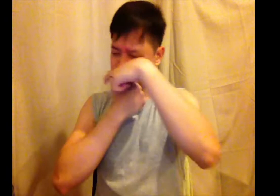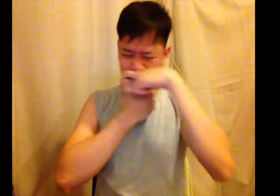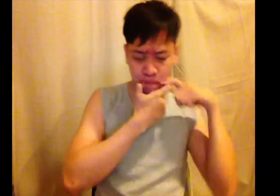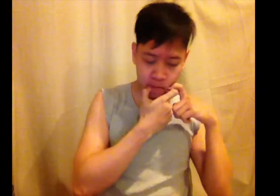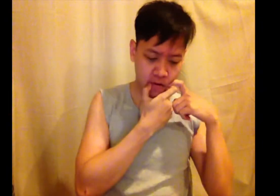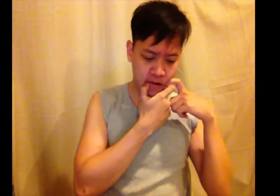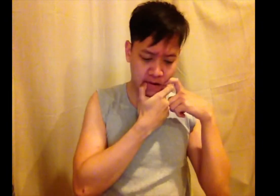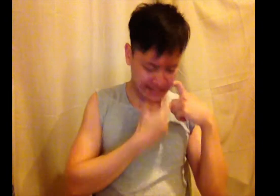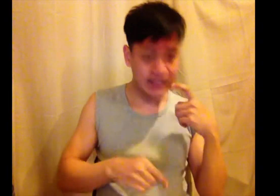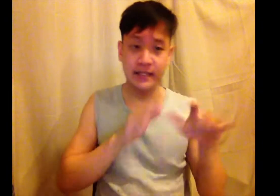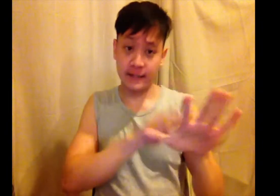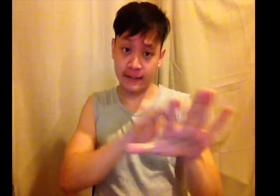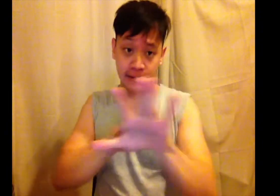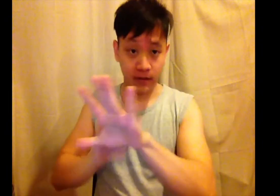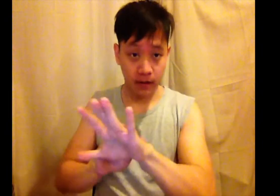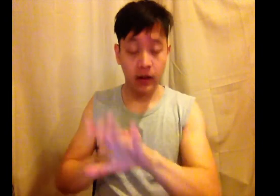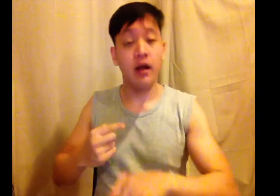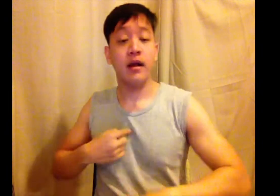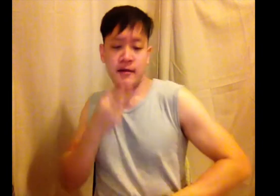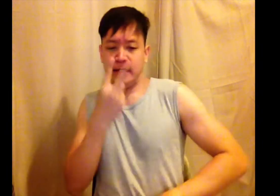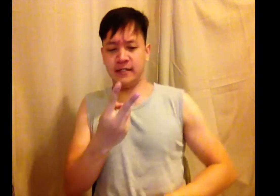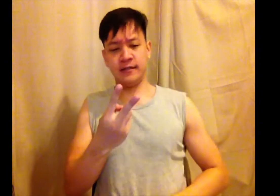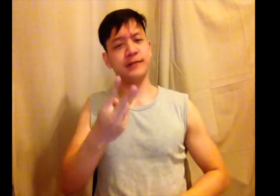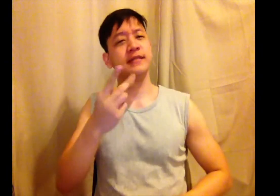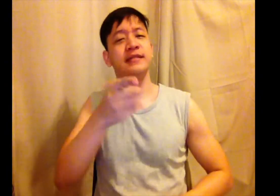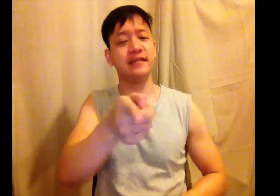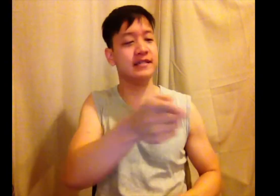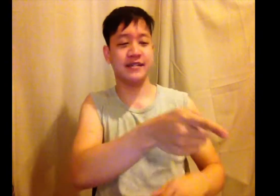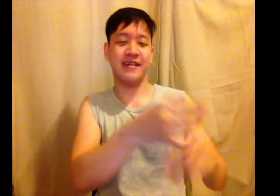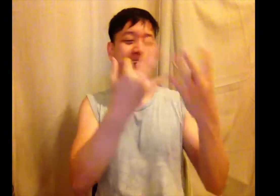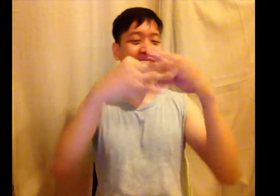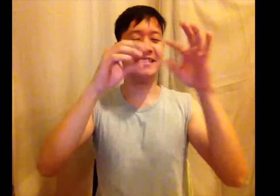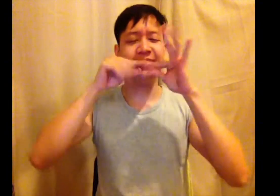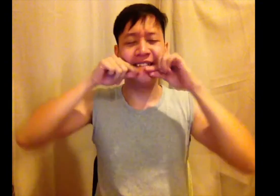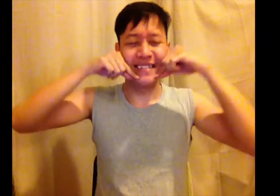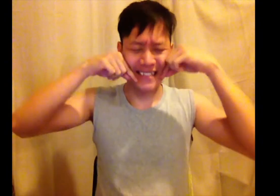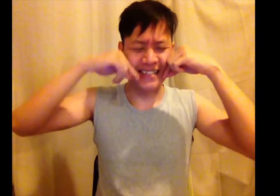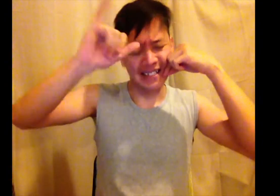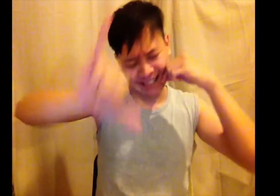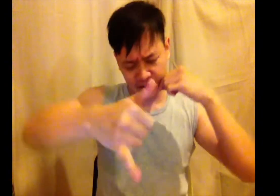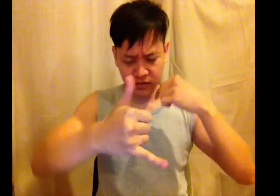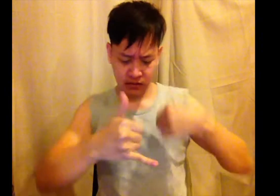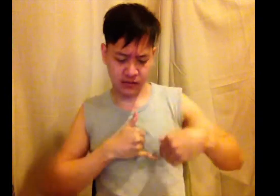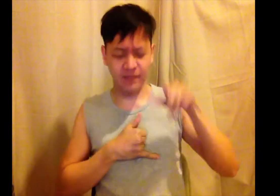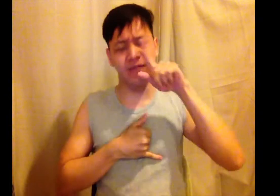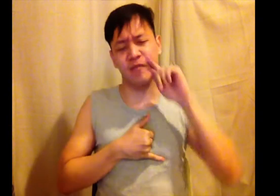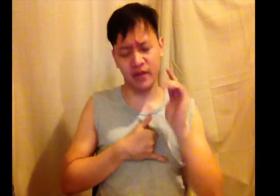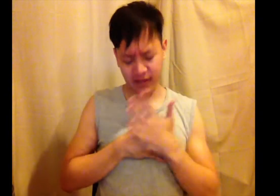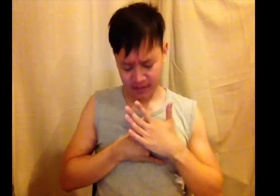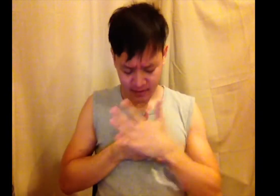ที่รู้สึกดีทุกทีที่เธอมีความสุขสนุกสนานคอยซับน้ำตาให้เธอเวลาที่เธอระทมทรมานเธอ